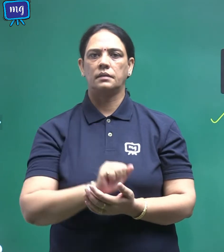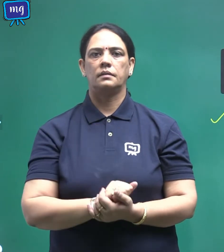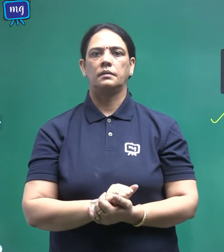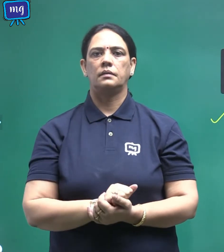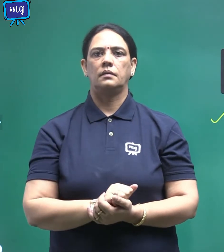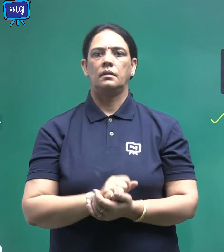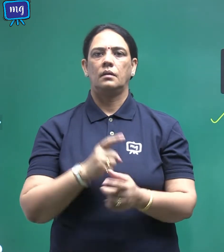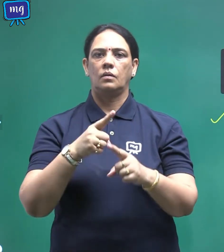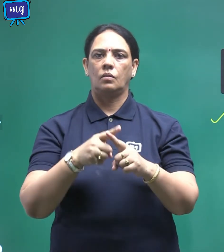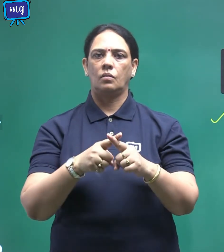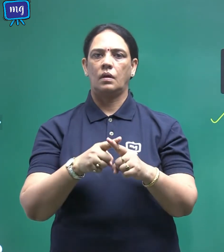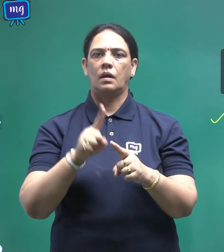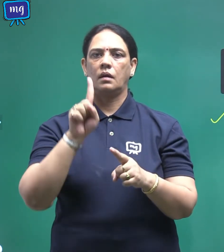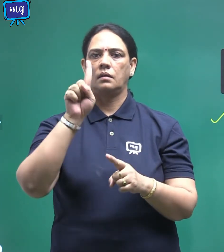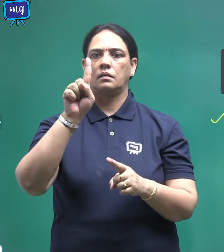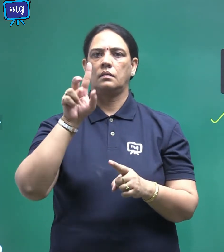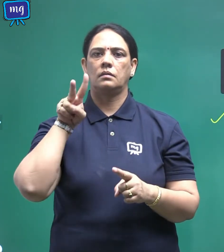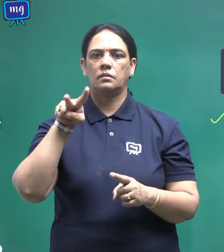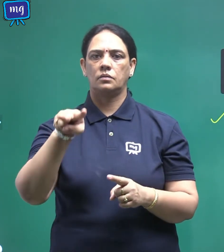गुणा 100।